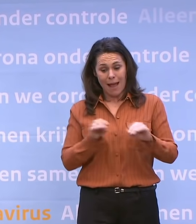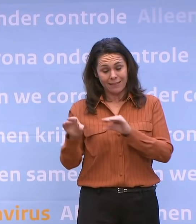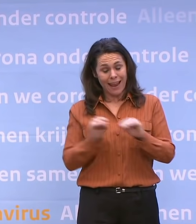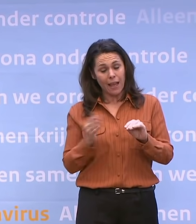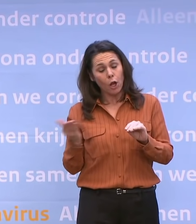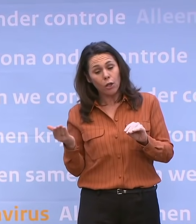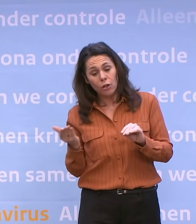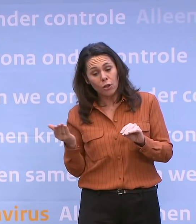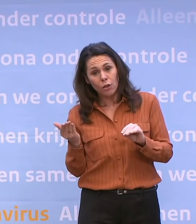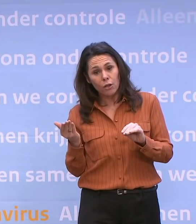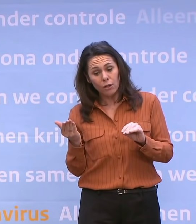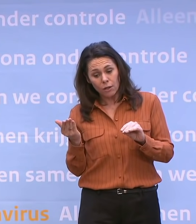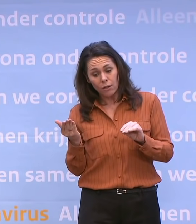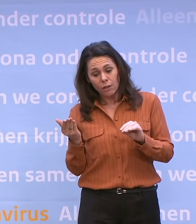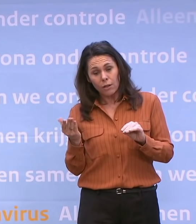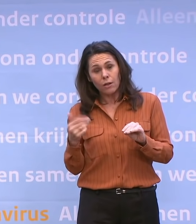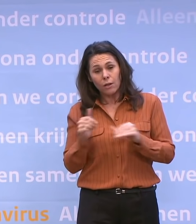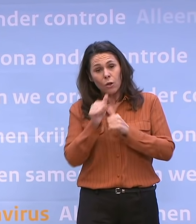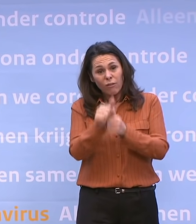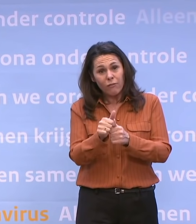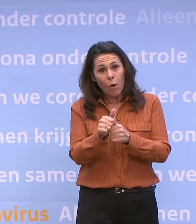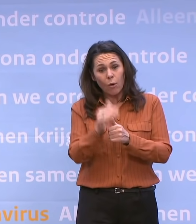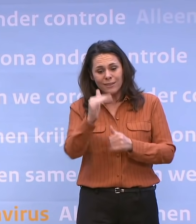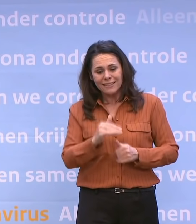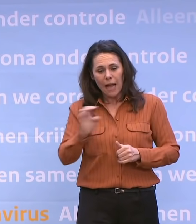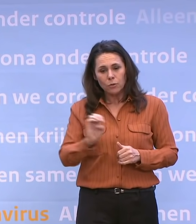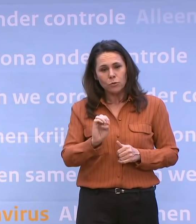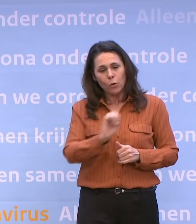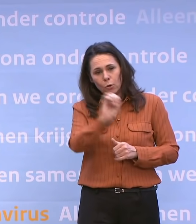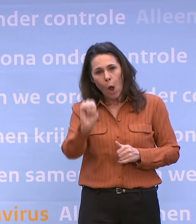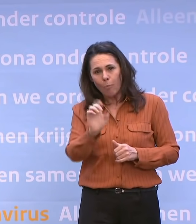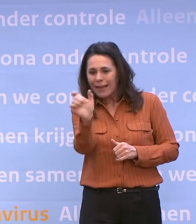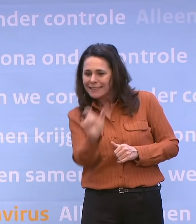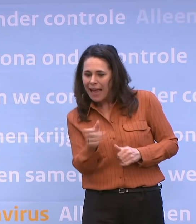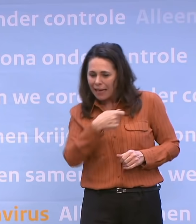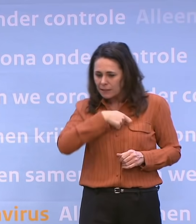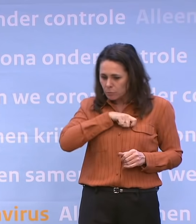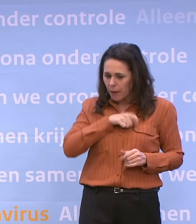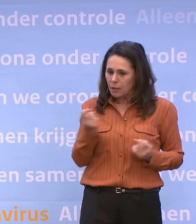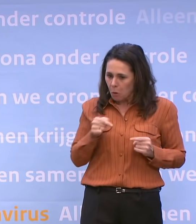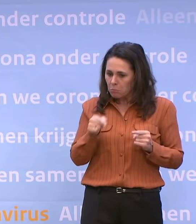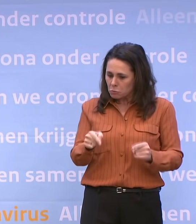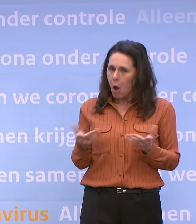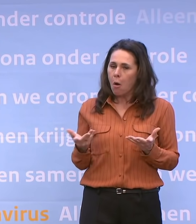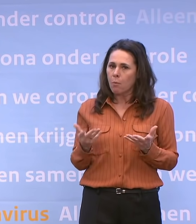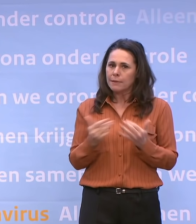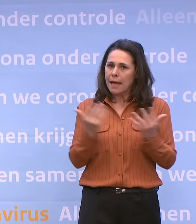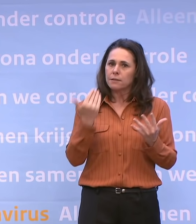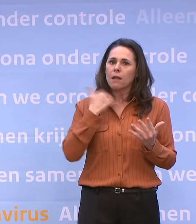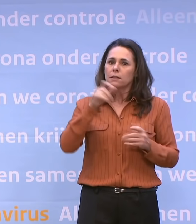het scenario komen wat er in Zuid-Europa, in Spanje en Italië gaande is met de hoeveelheden slachtoffers